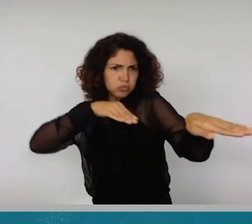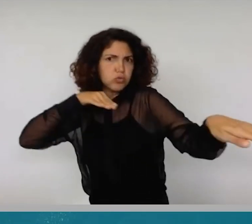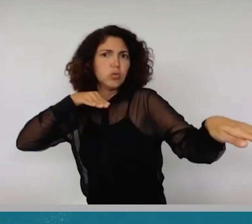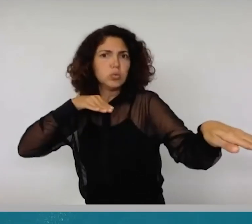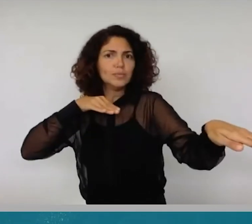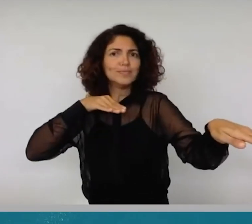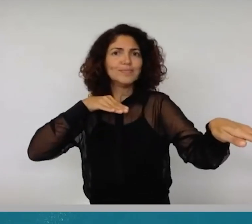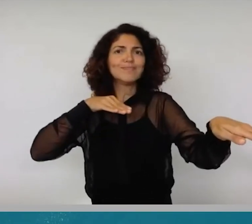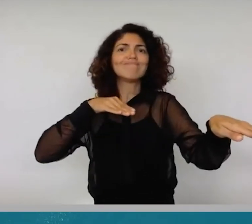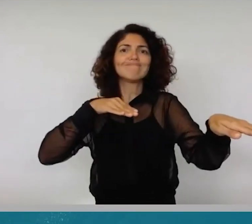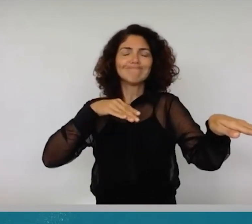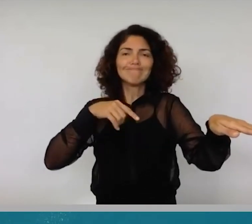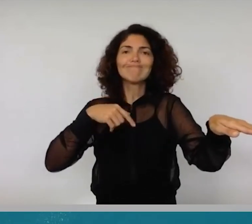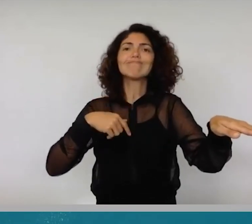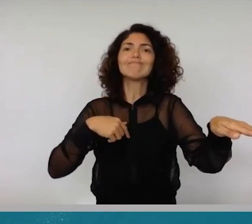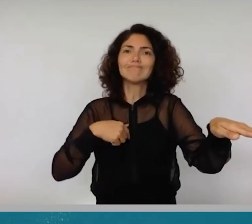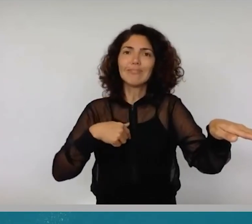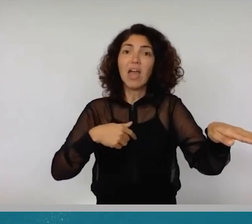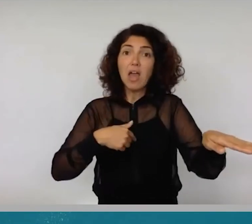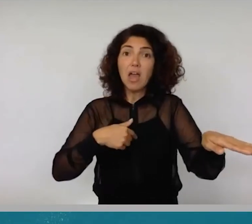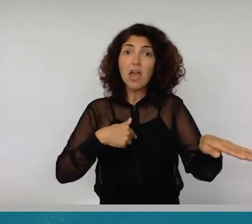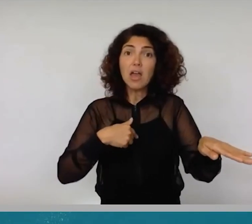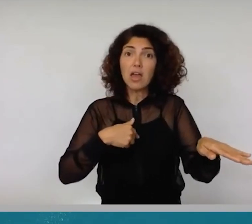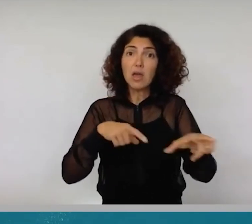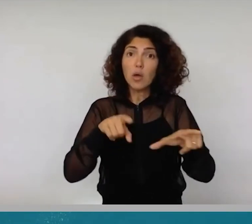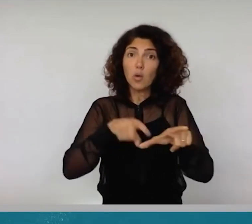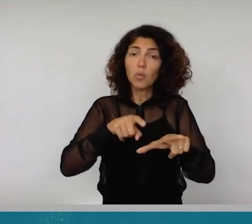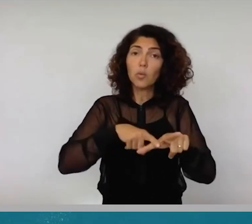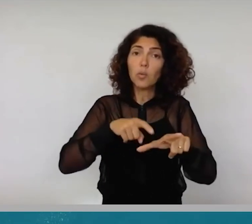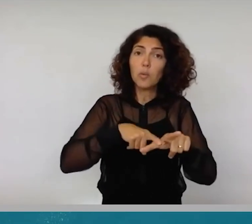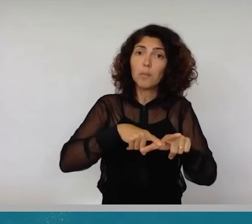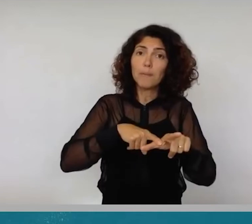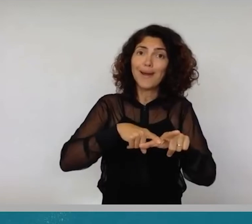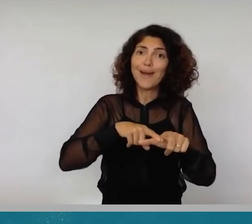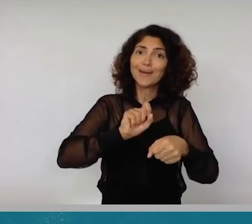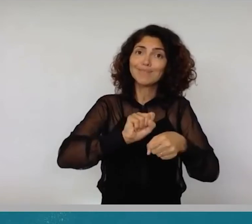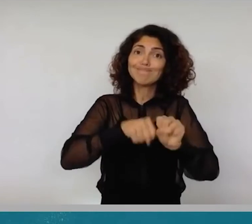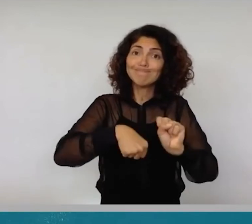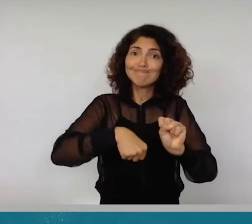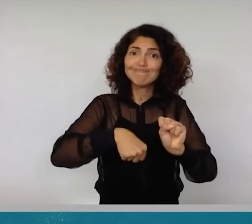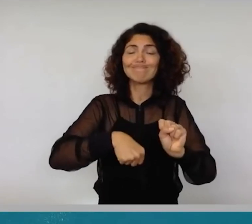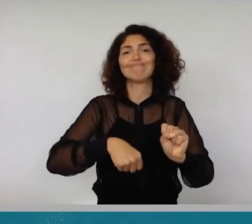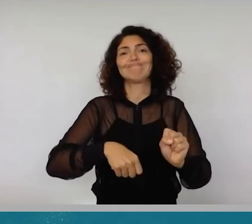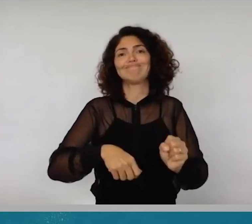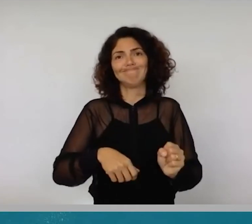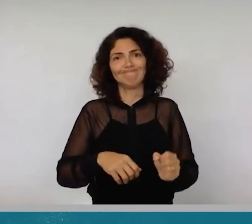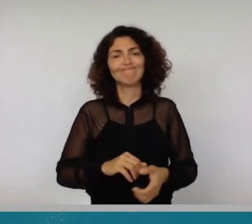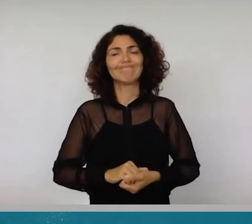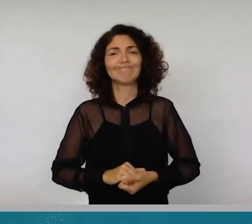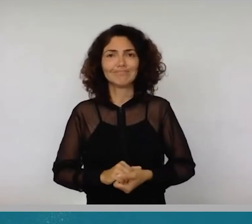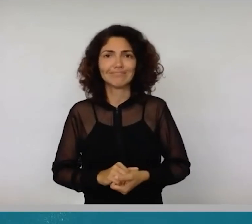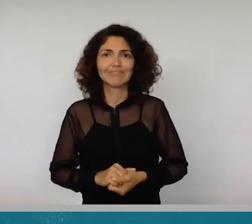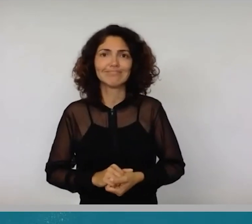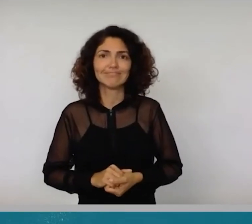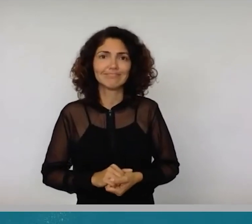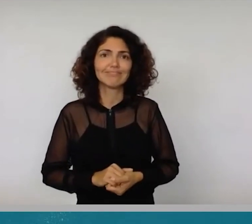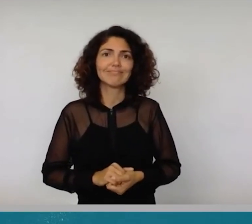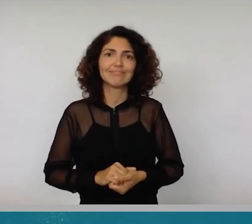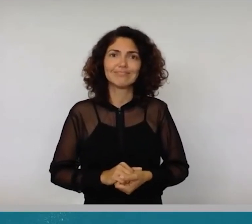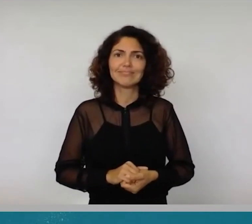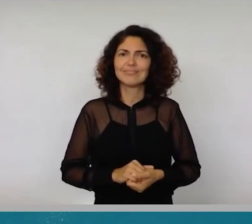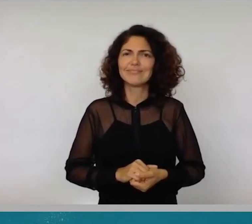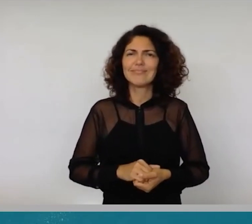que ir para o hospital, por causa do pé que, né, passou por baixo do pneu. Aí eu notei a força,